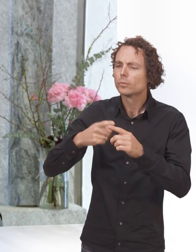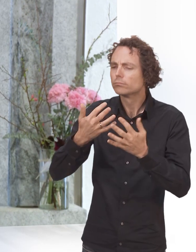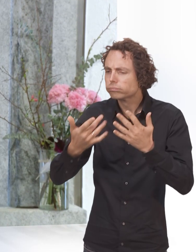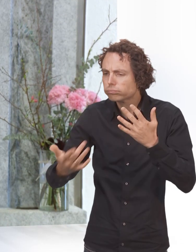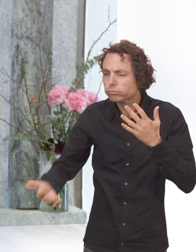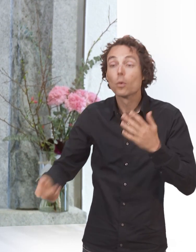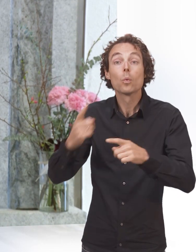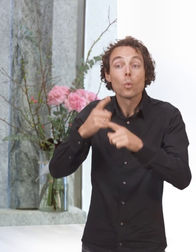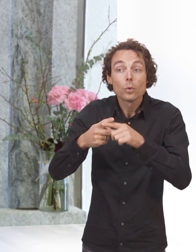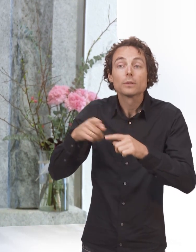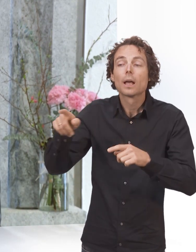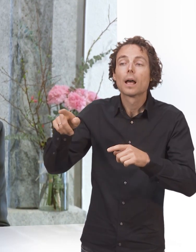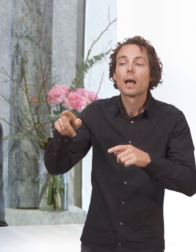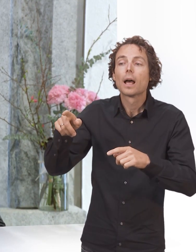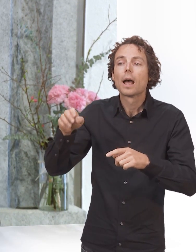fort. Und er ist